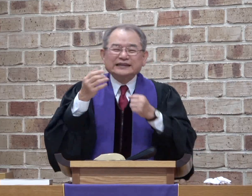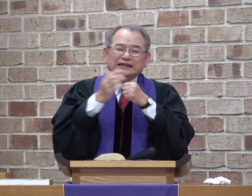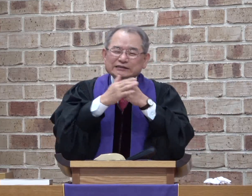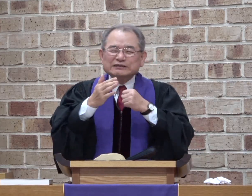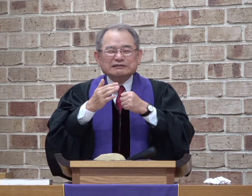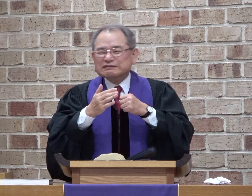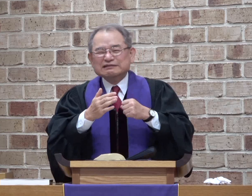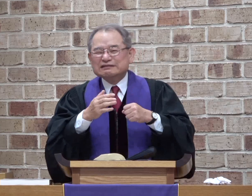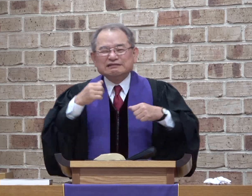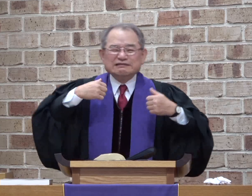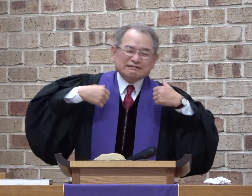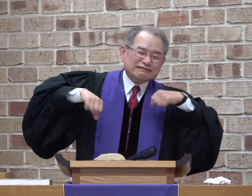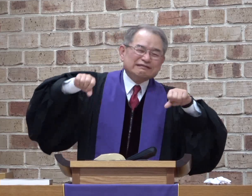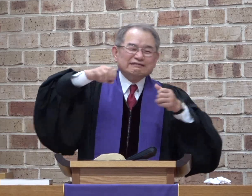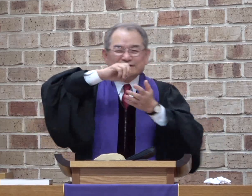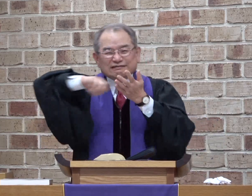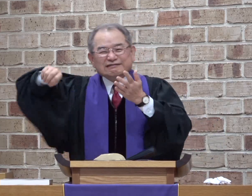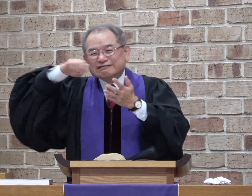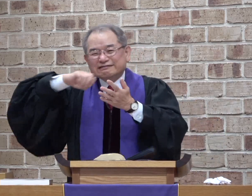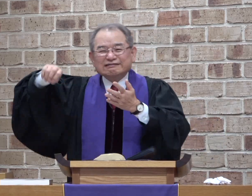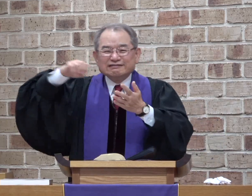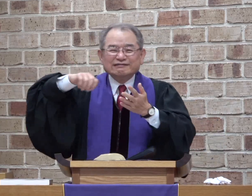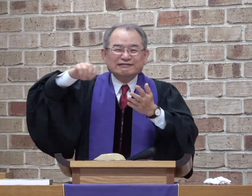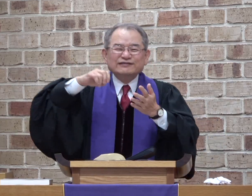그래서 또 교회를 떠난 사람들도 있습니다.